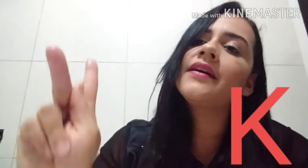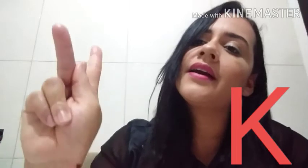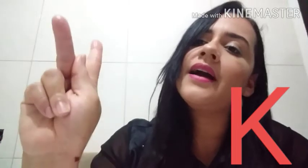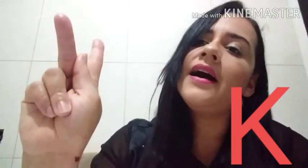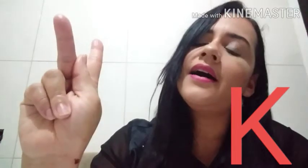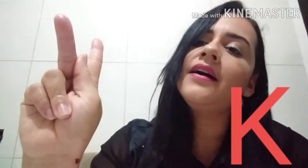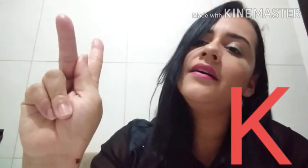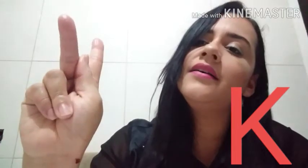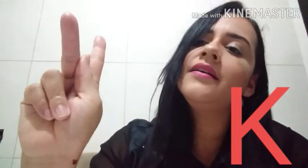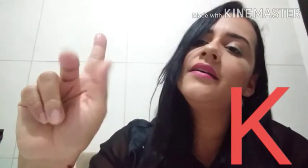K,